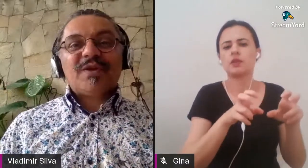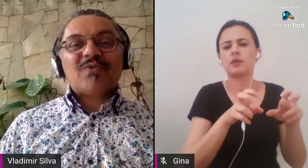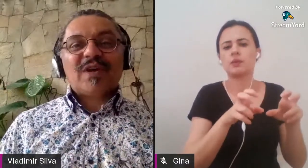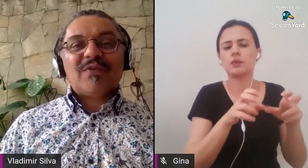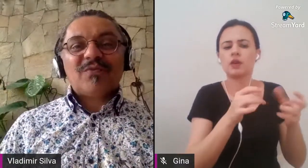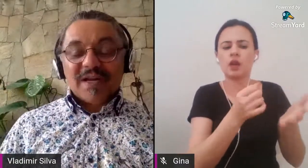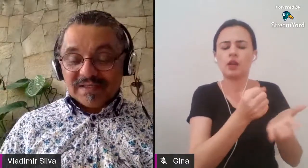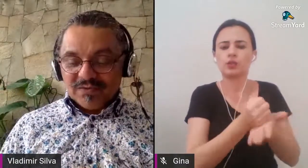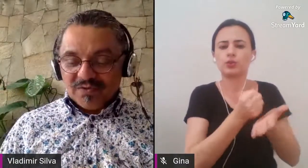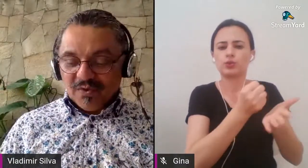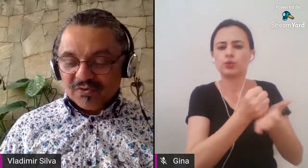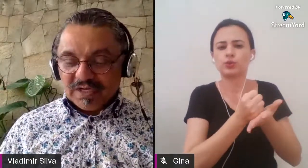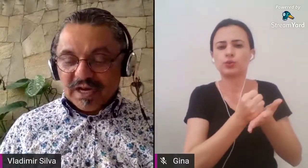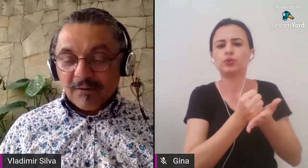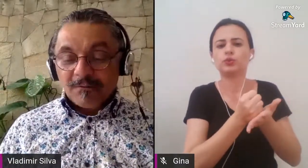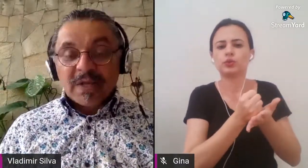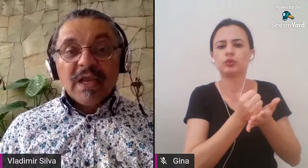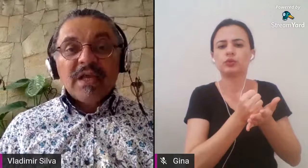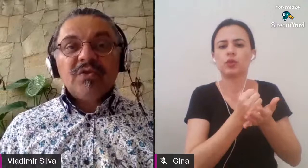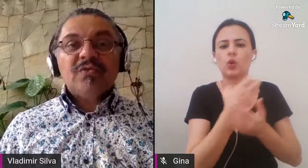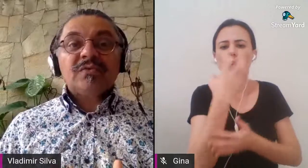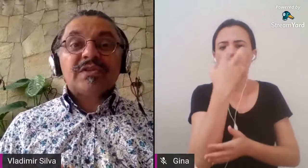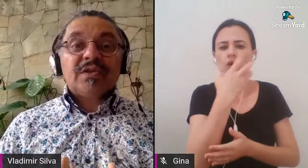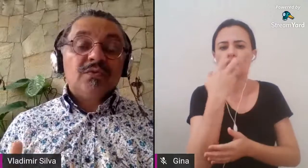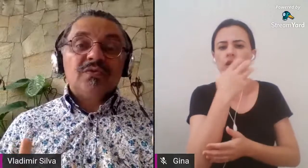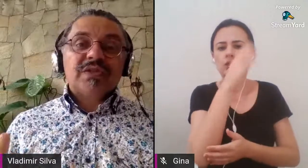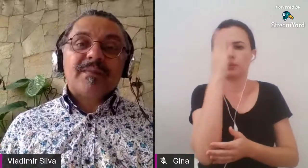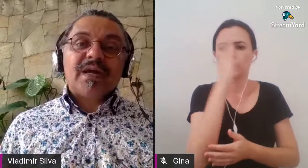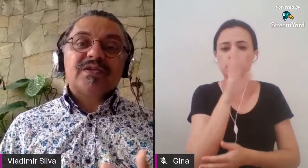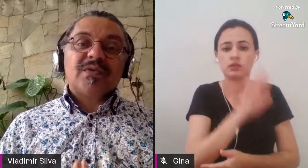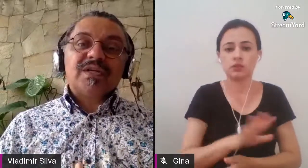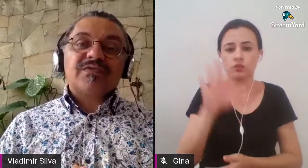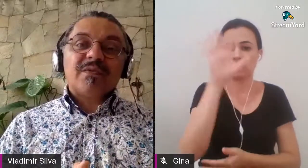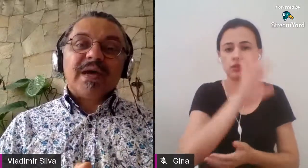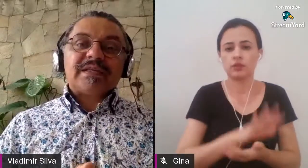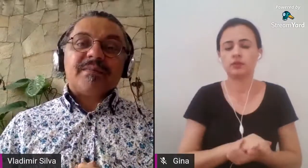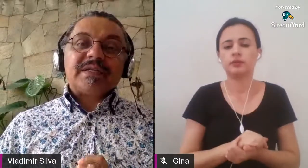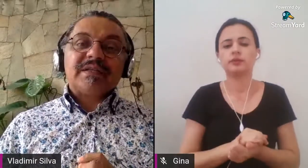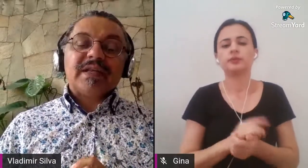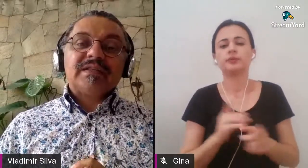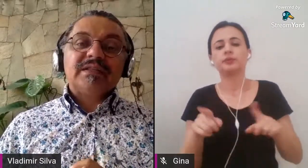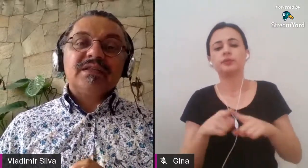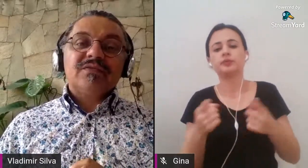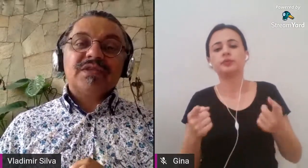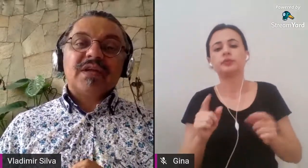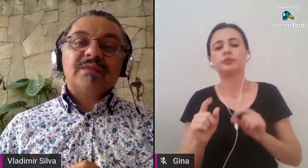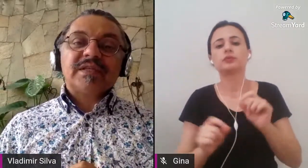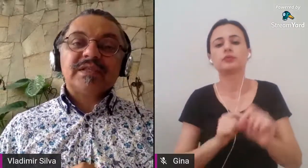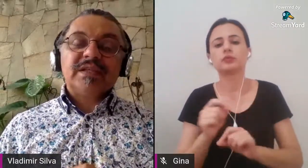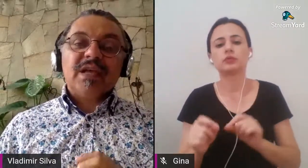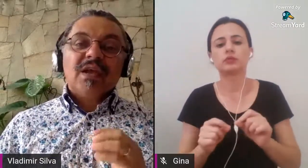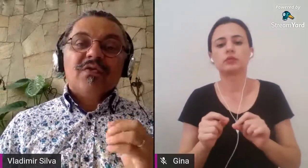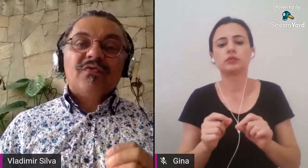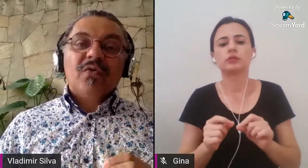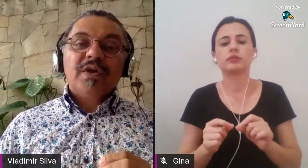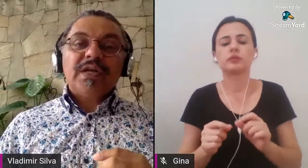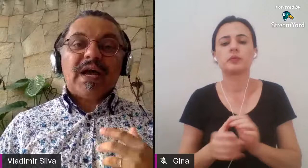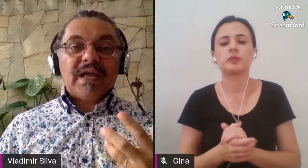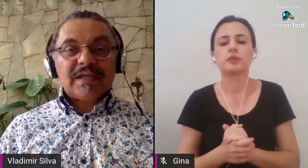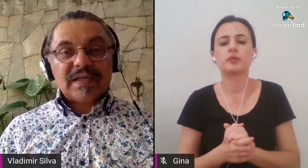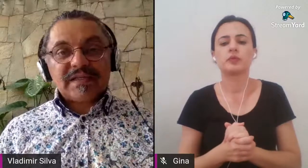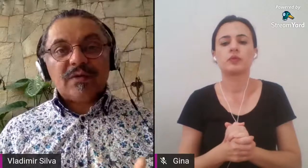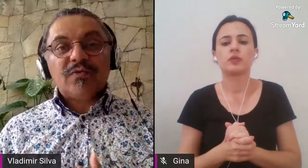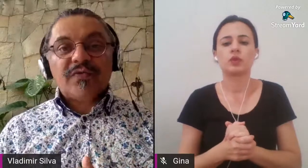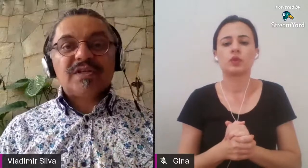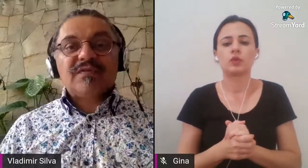digamos assim, o movimento coral no Brasil de modo geral. E um dos trabalhos que eu acho que foi mais representativos, digamos assim,